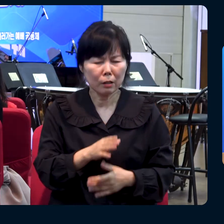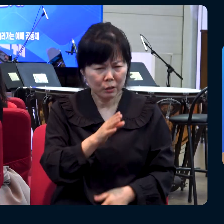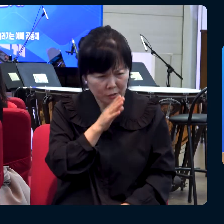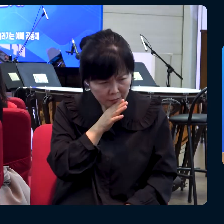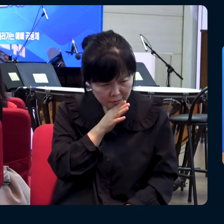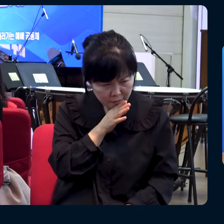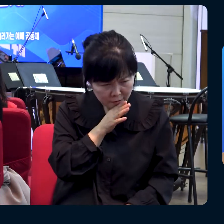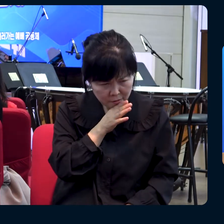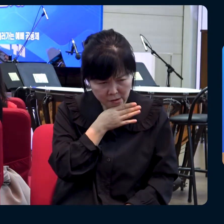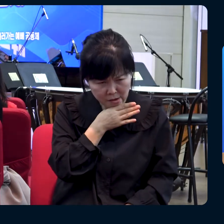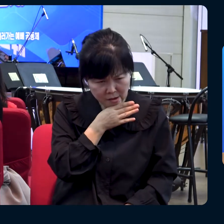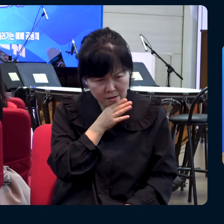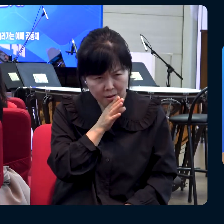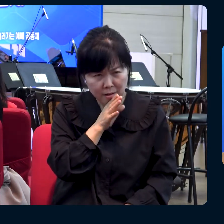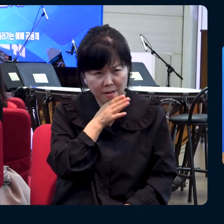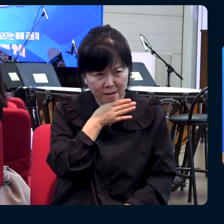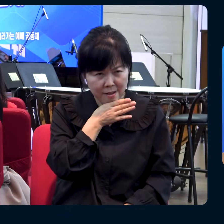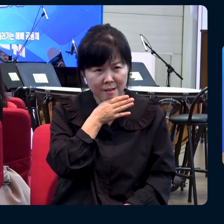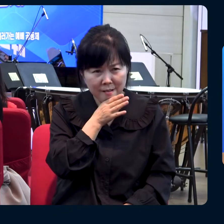이 진짜일까?